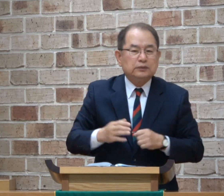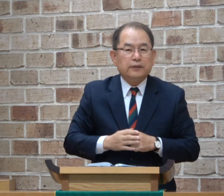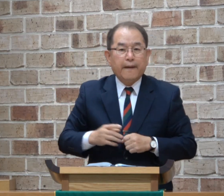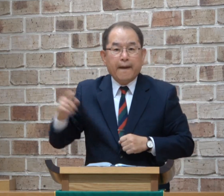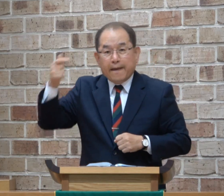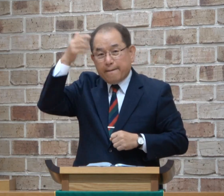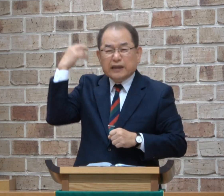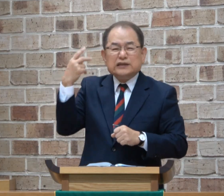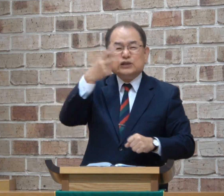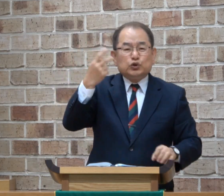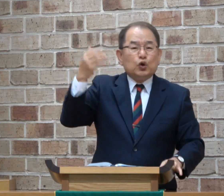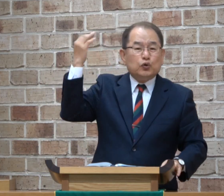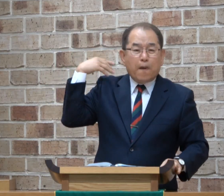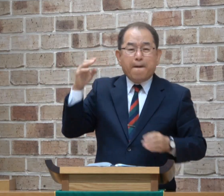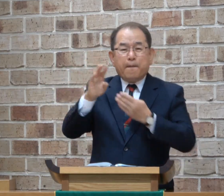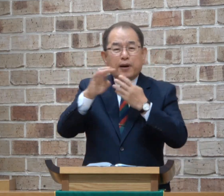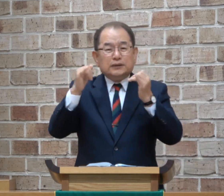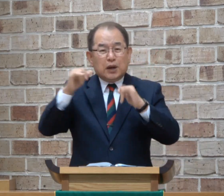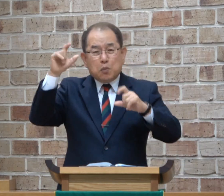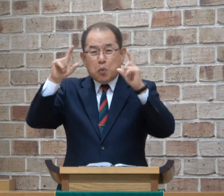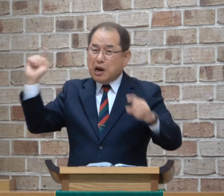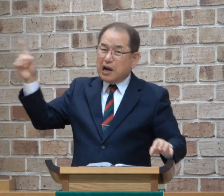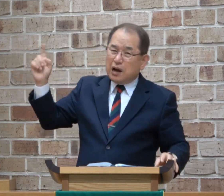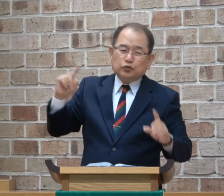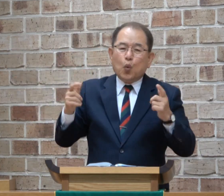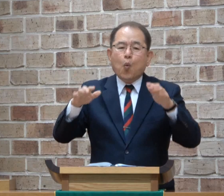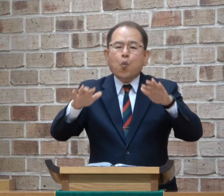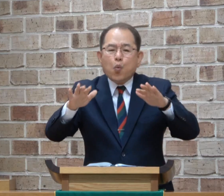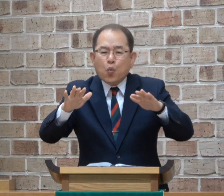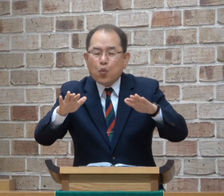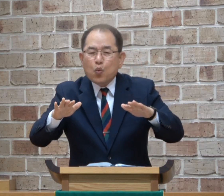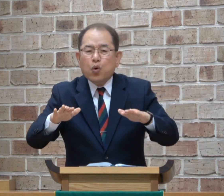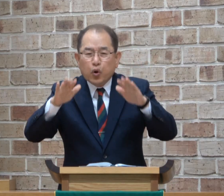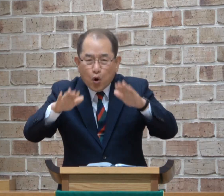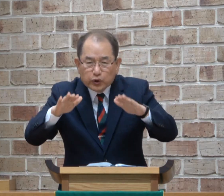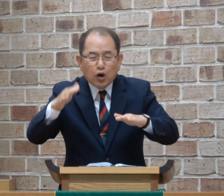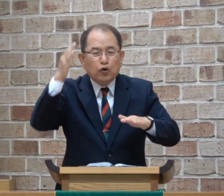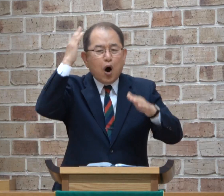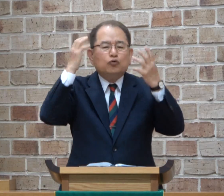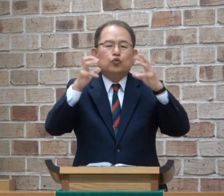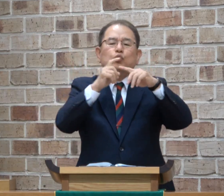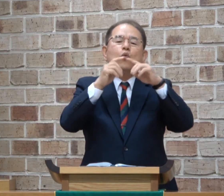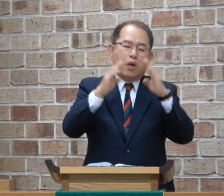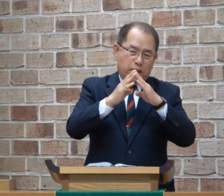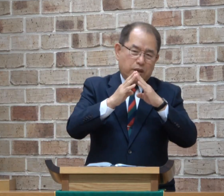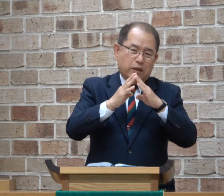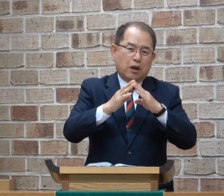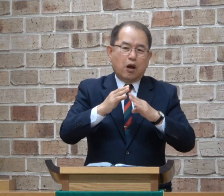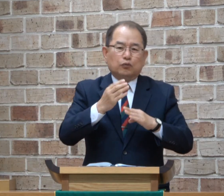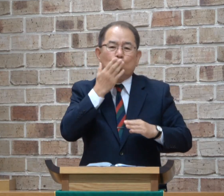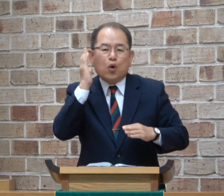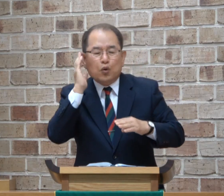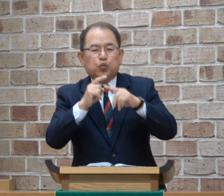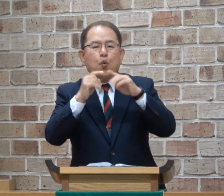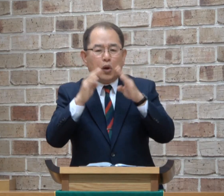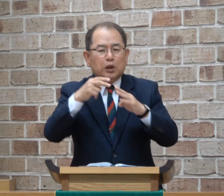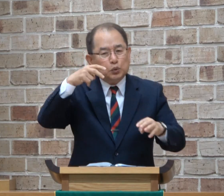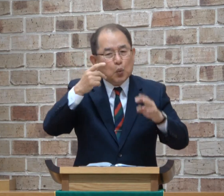2000년 전의 바리새인의 모습이 아니라 오늘 한국 우리 교회의 또 농아교회 안에도 그런 모습을 볼 수